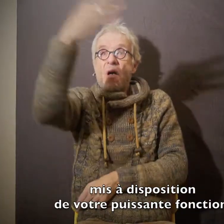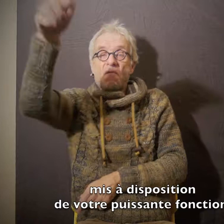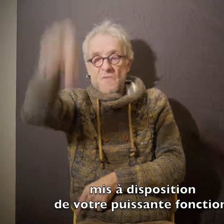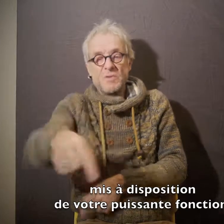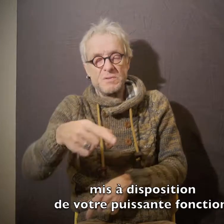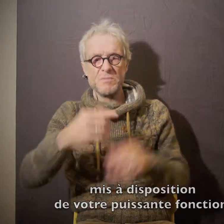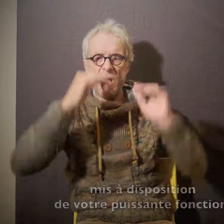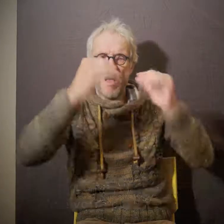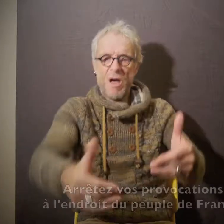fonction.